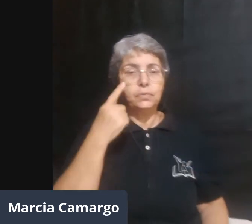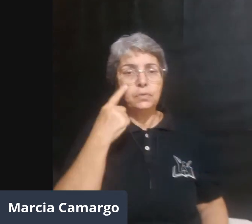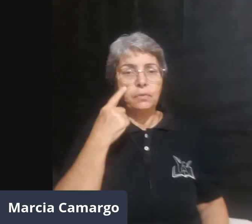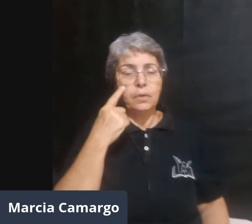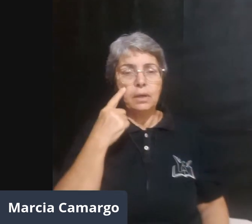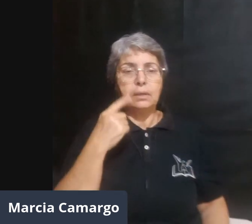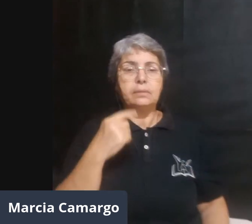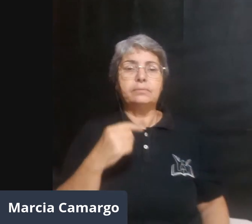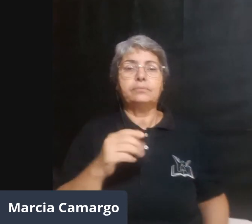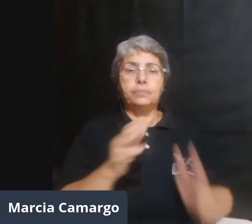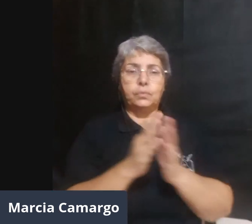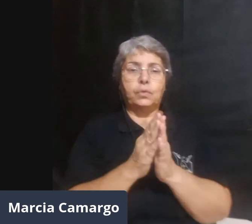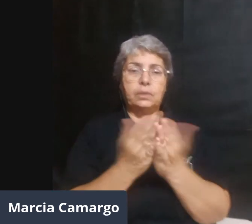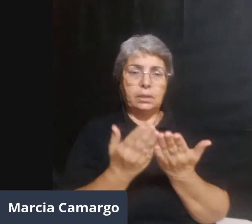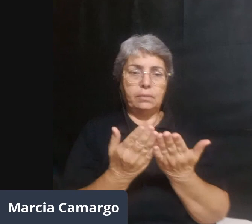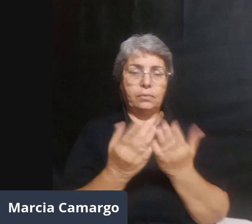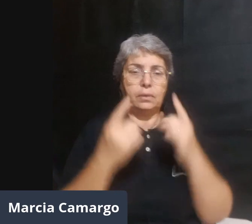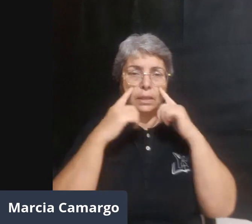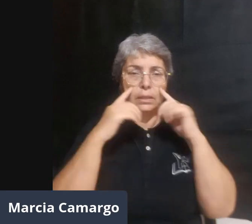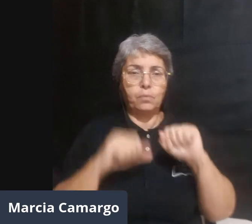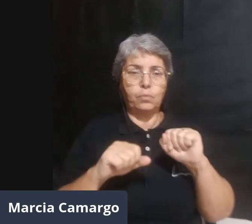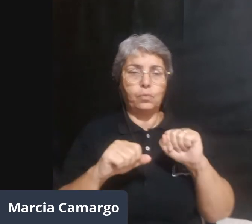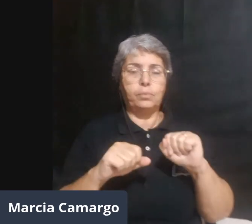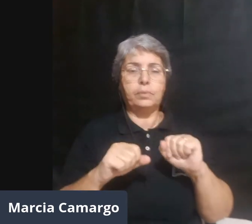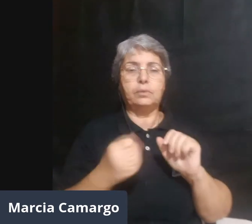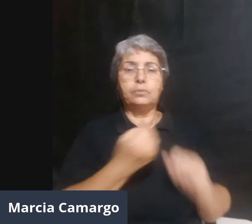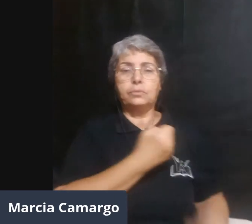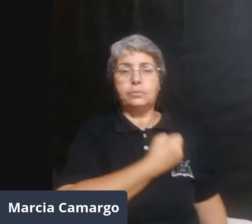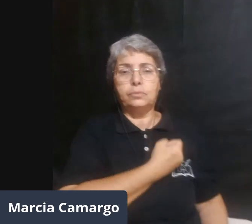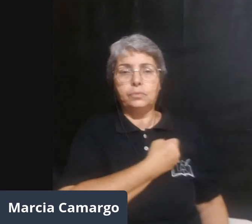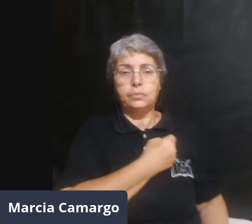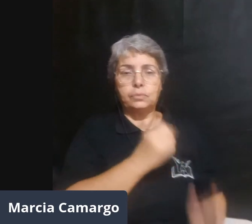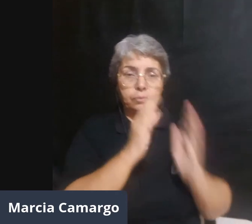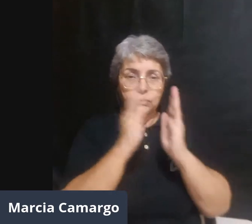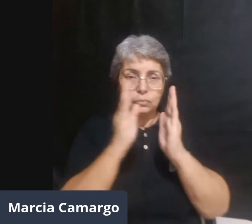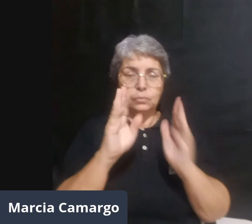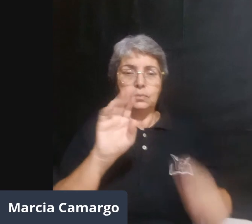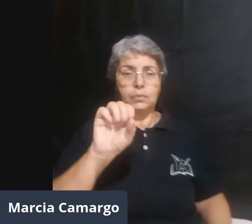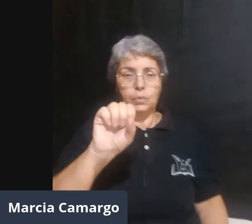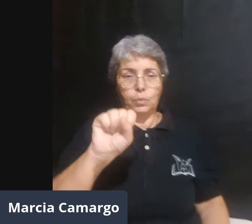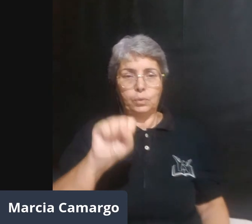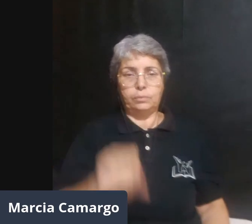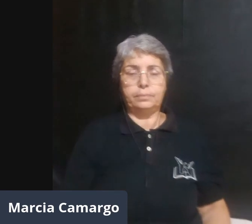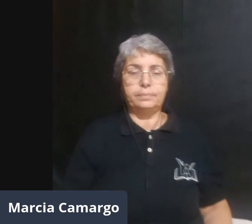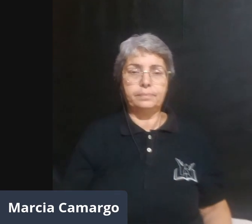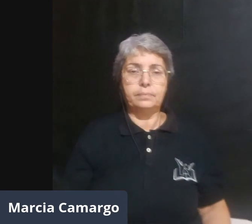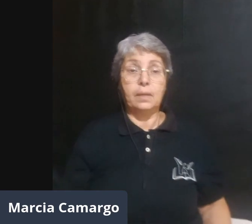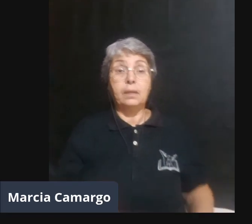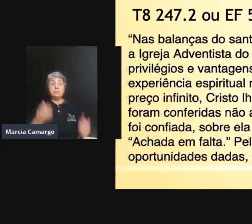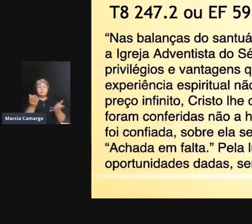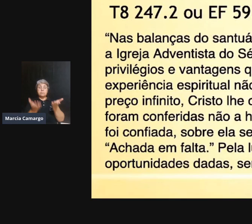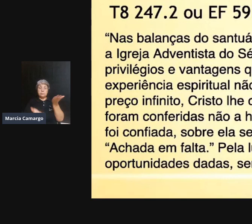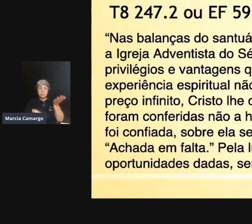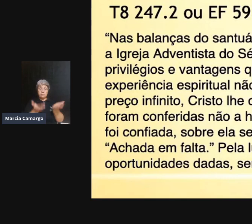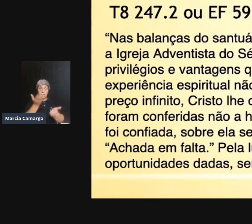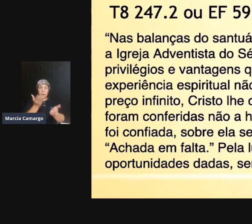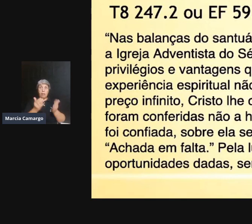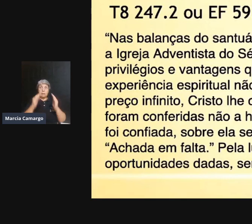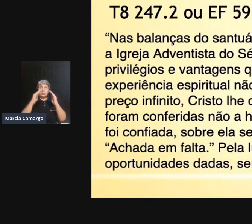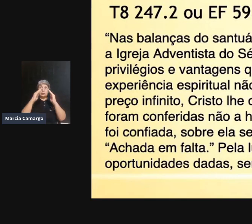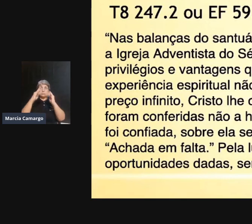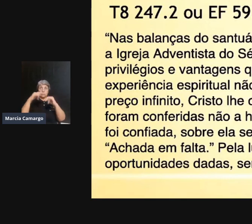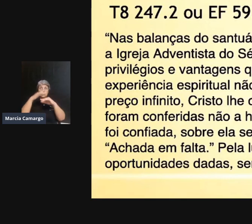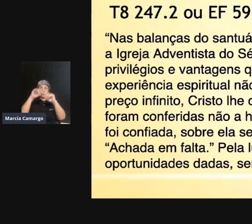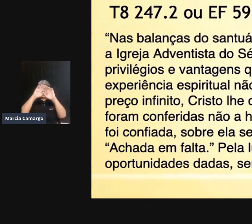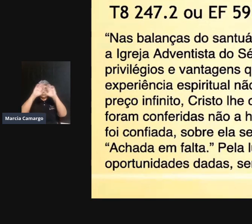Testemunhos, volume 8. Nas balanças do santuário há de ser pesada a Igreja Adventista do Sétimo Dia.